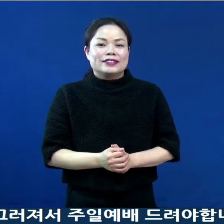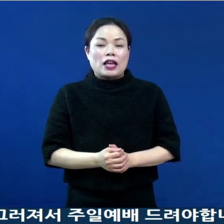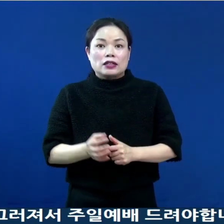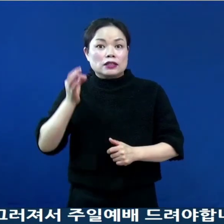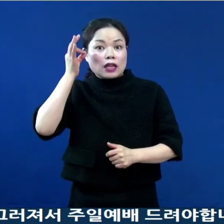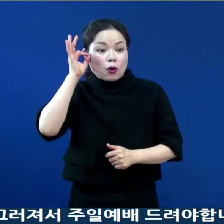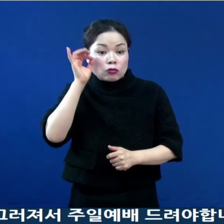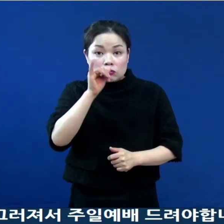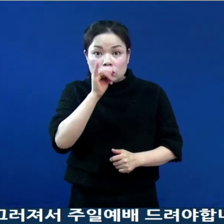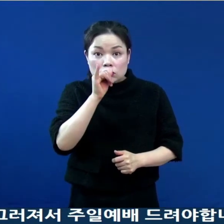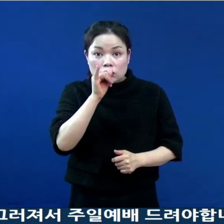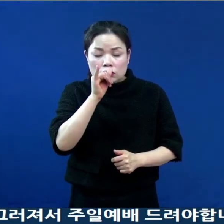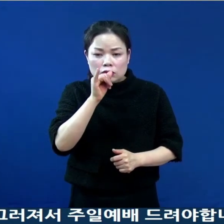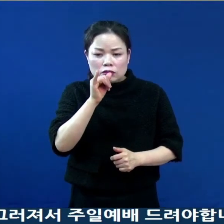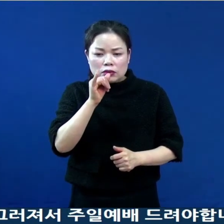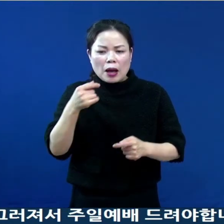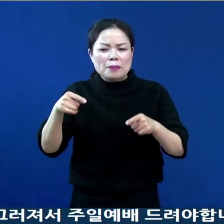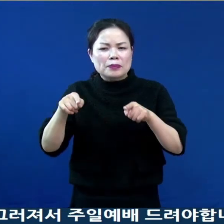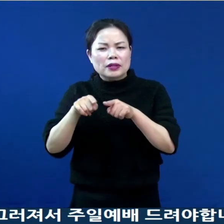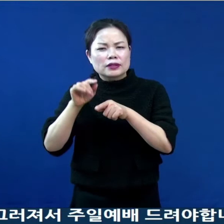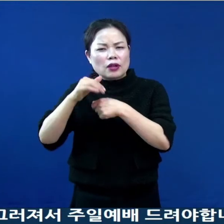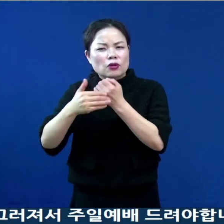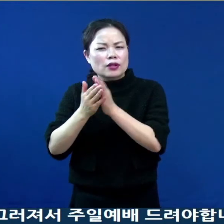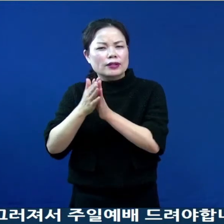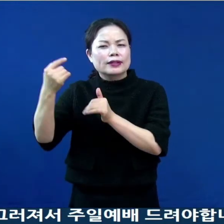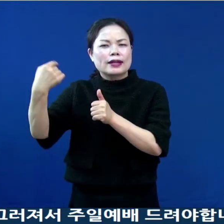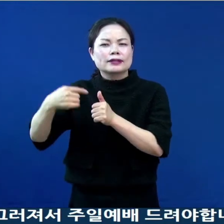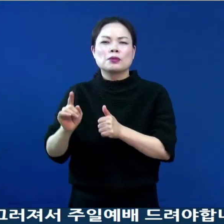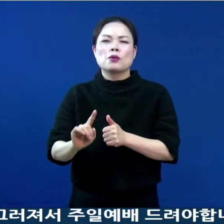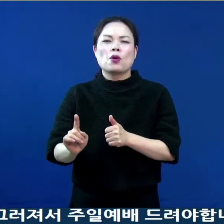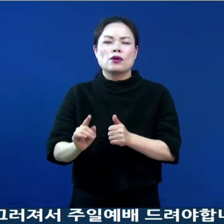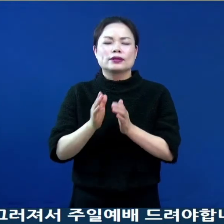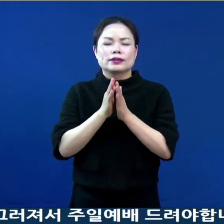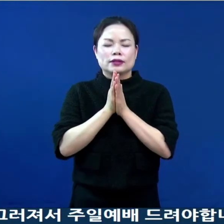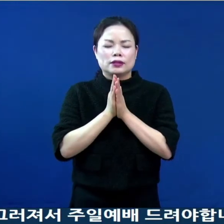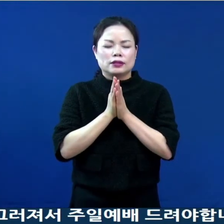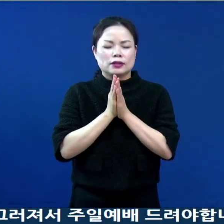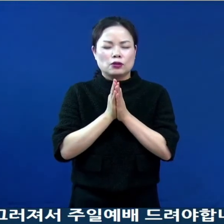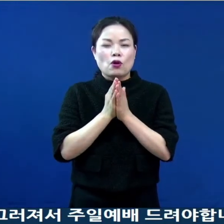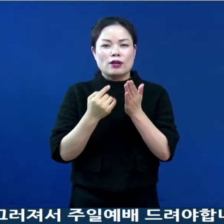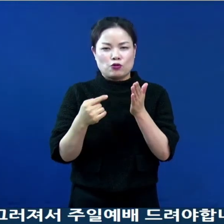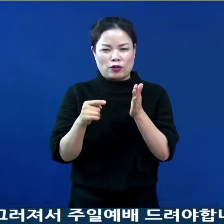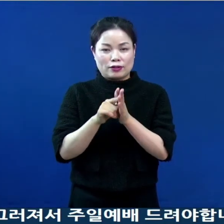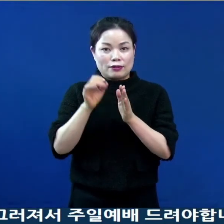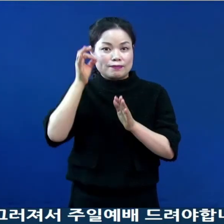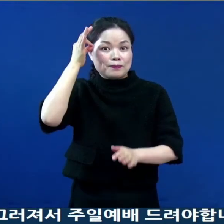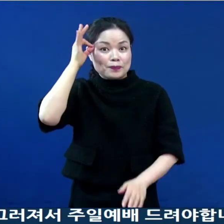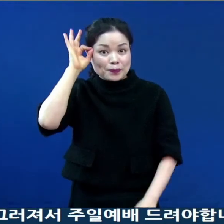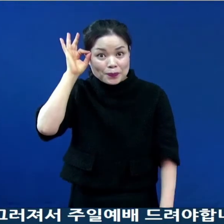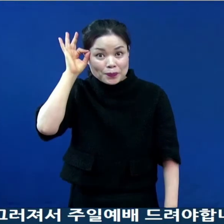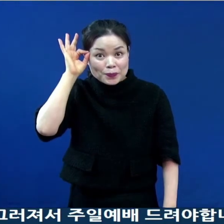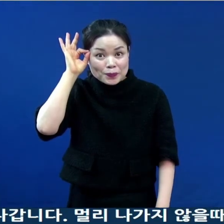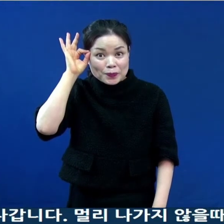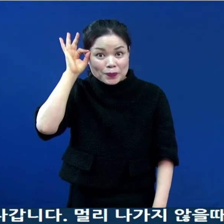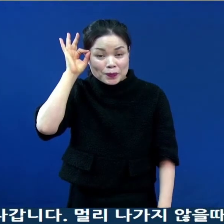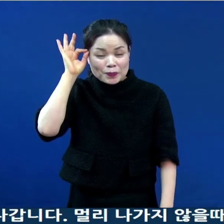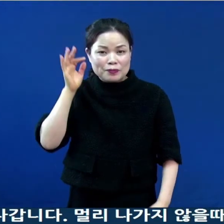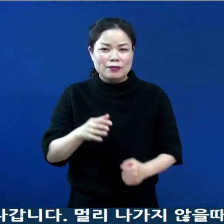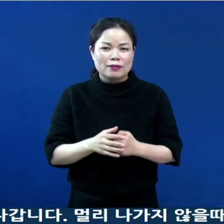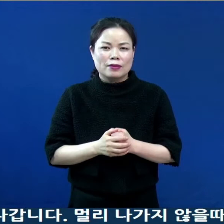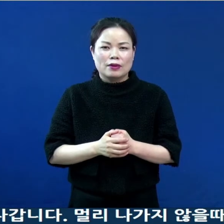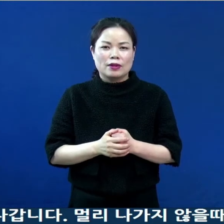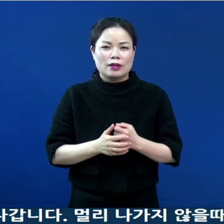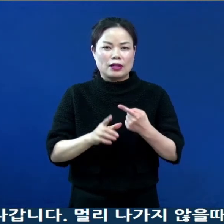깨어 있는 것과 붙어서 늘 성경이 가르치는 게 뭐가 있냐면 기도하기 위해서 깨어 있으라. 그렇죠.